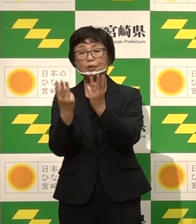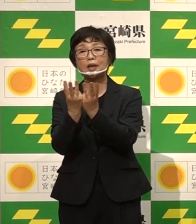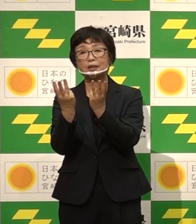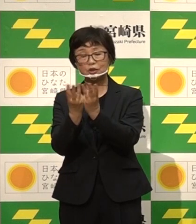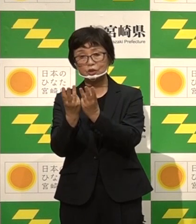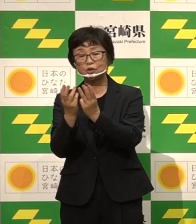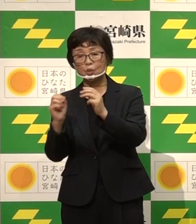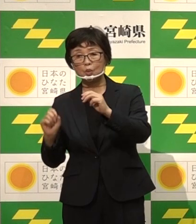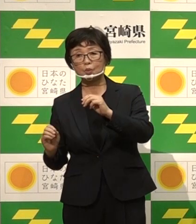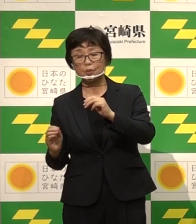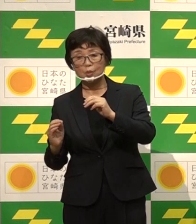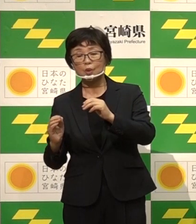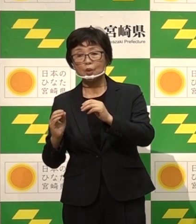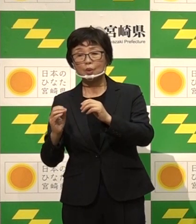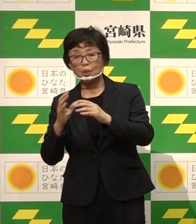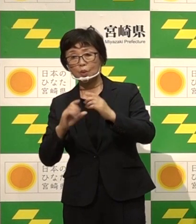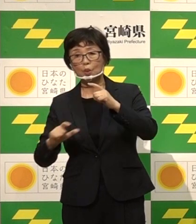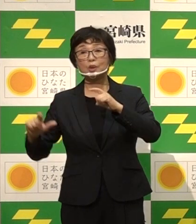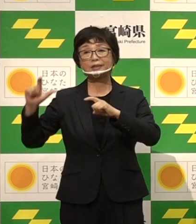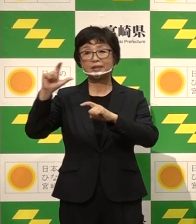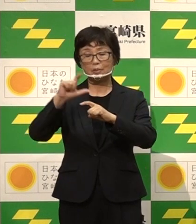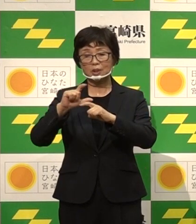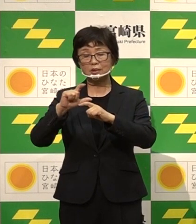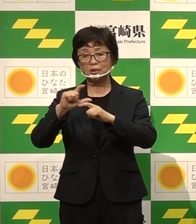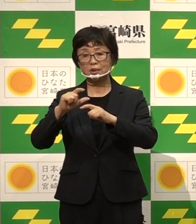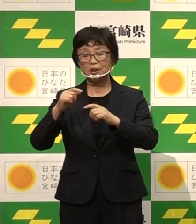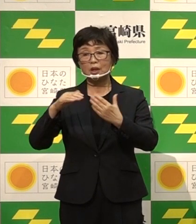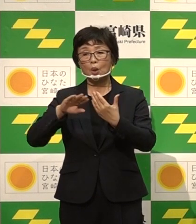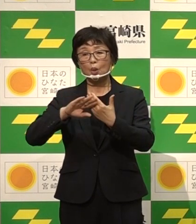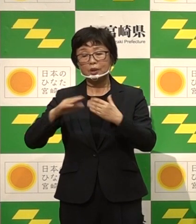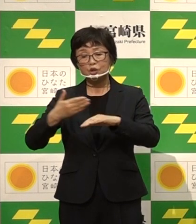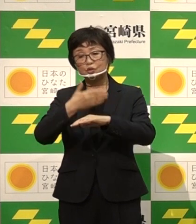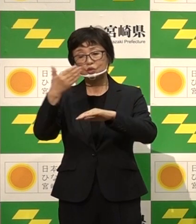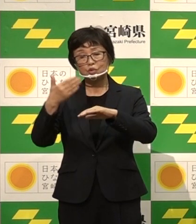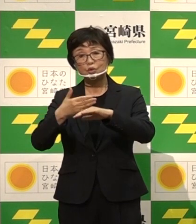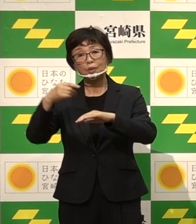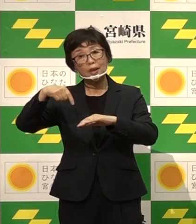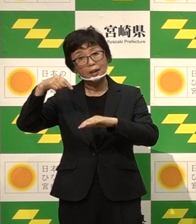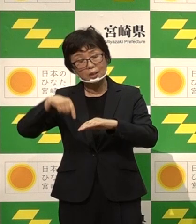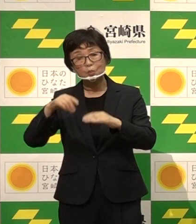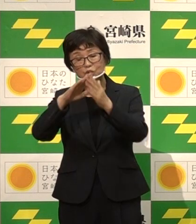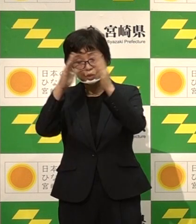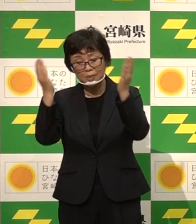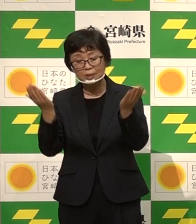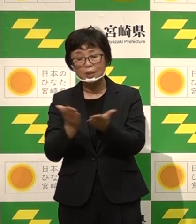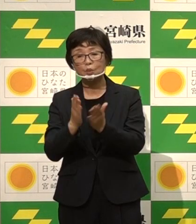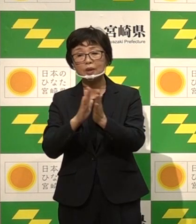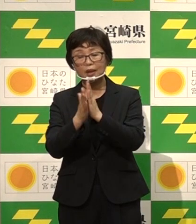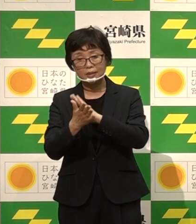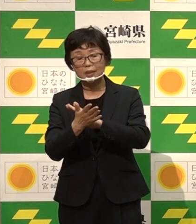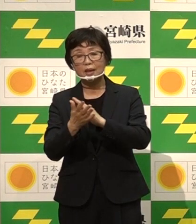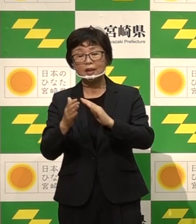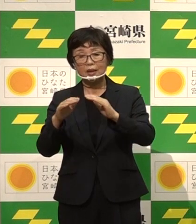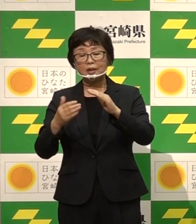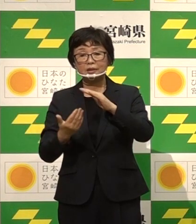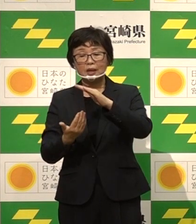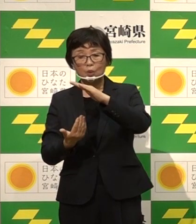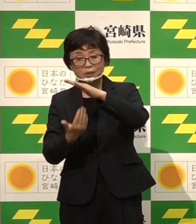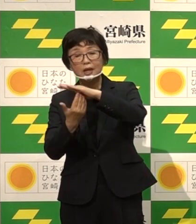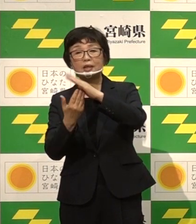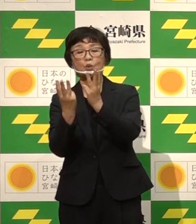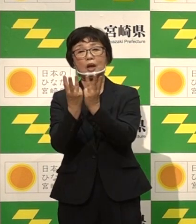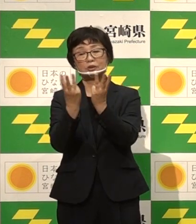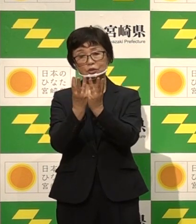をしております。本県を除く九州、沖縄でも全ての県で過去最多を更新するような状況になり